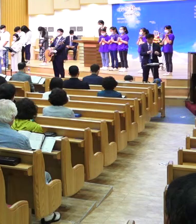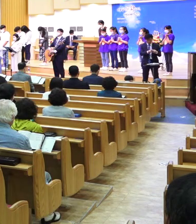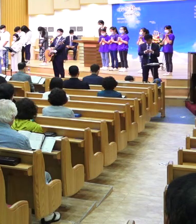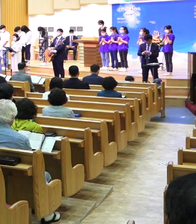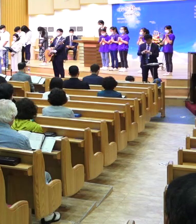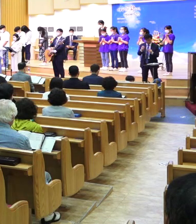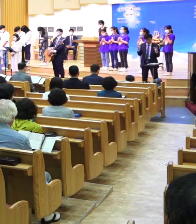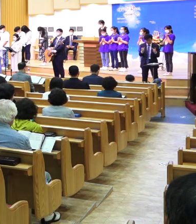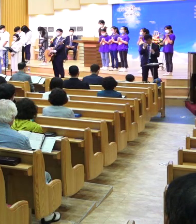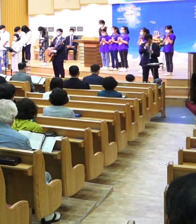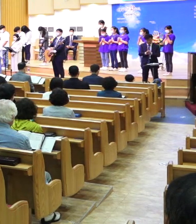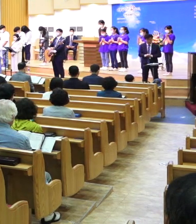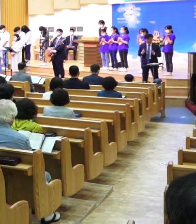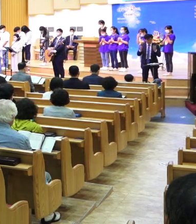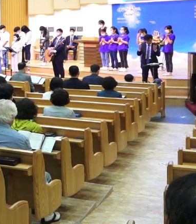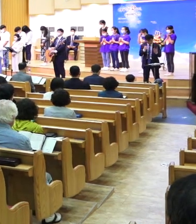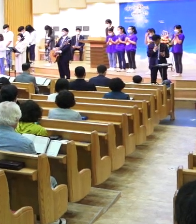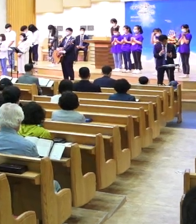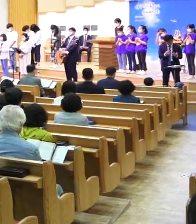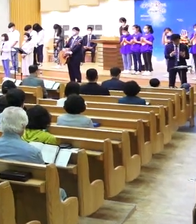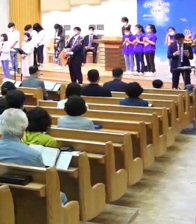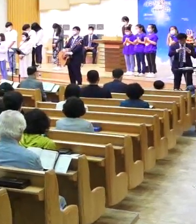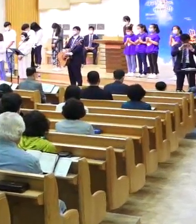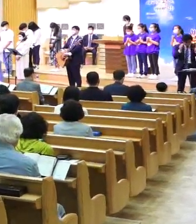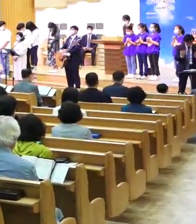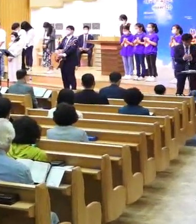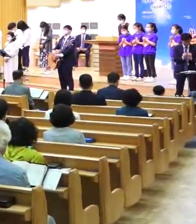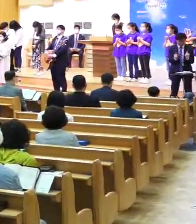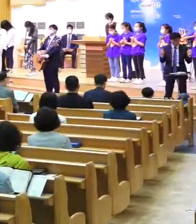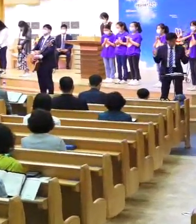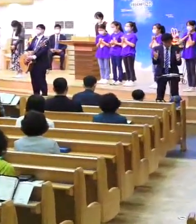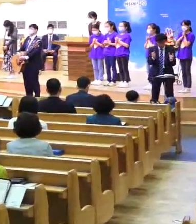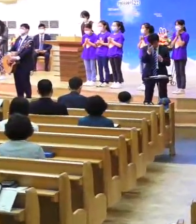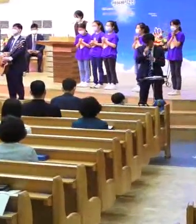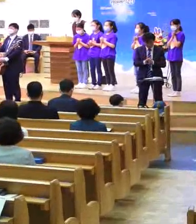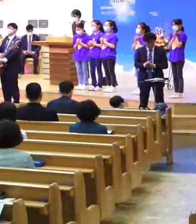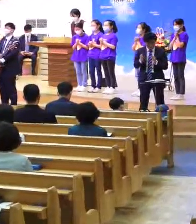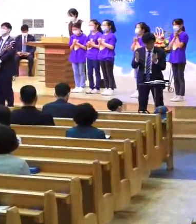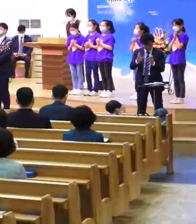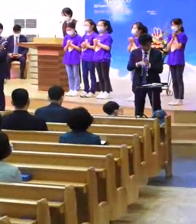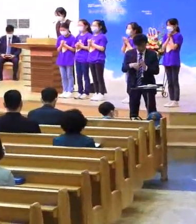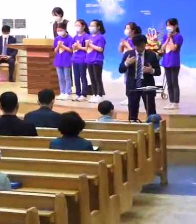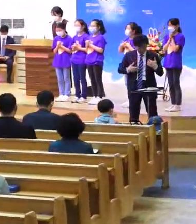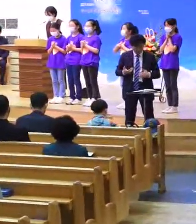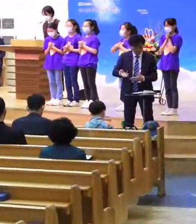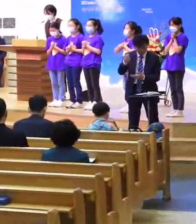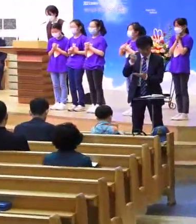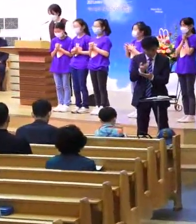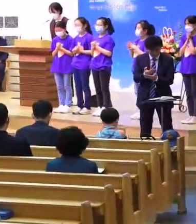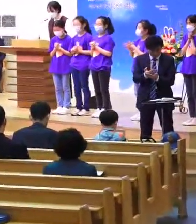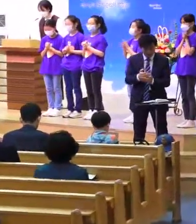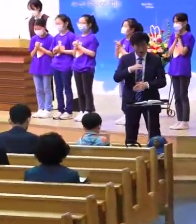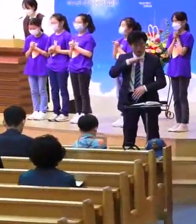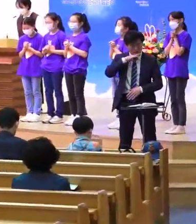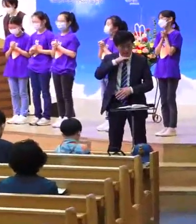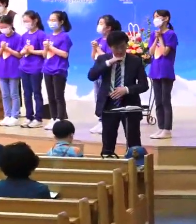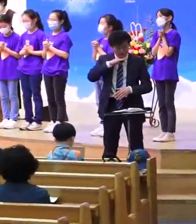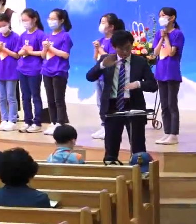위해 모였습니다. 온 세대가 드린 예배 기뻐 받아주세요. 그리고 우리 교회가 세대 간의 차이를